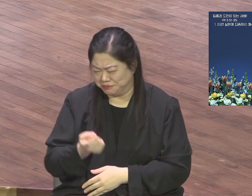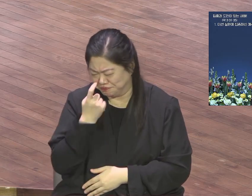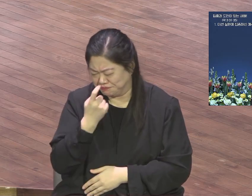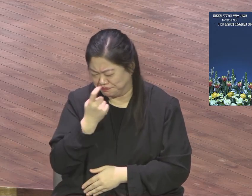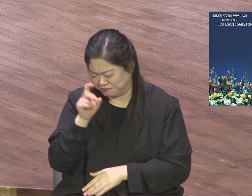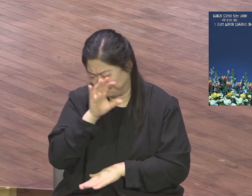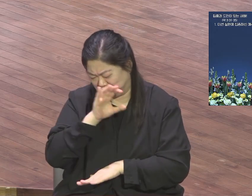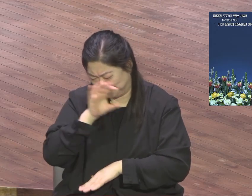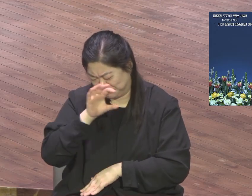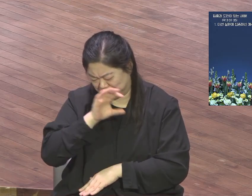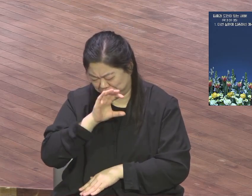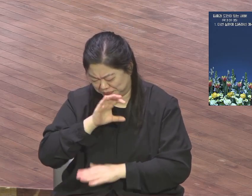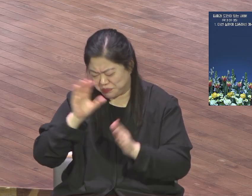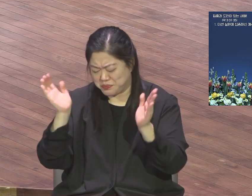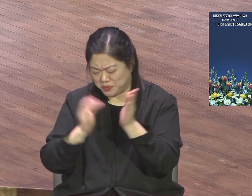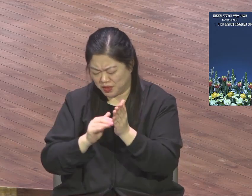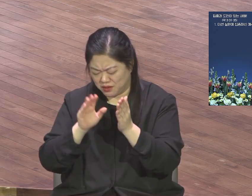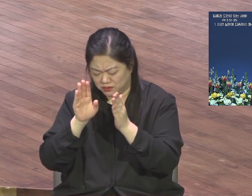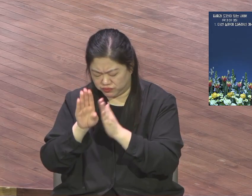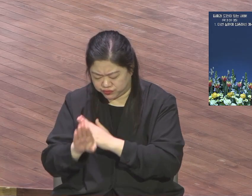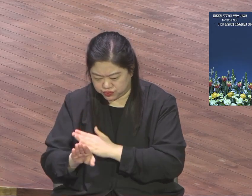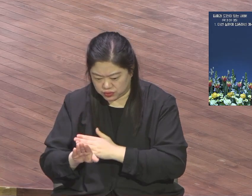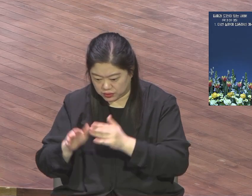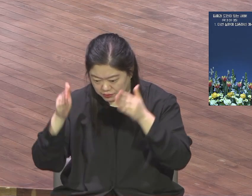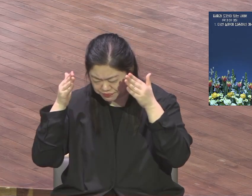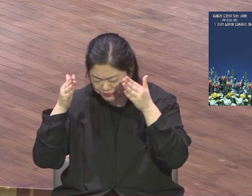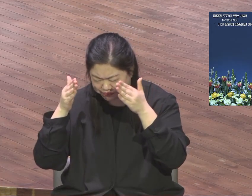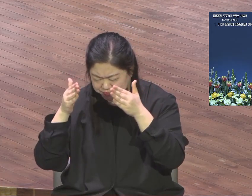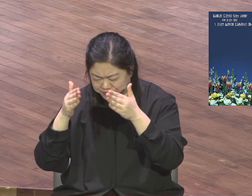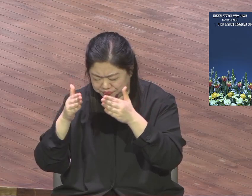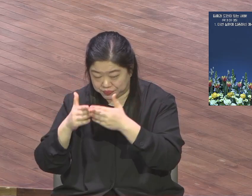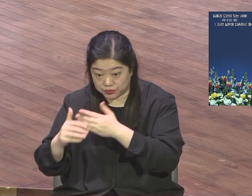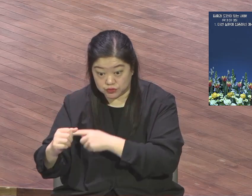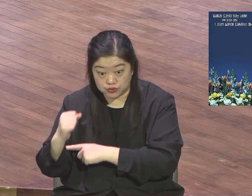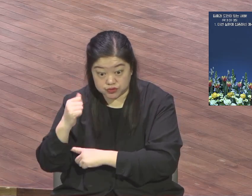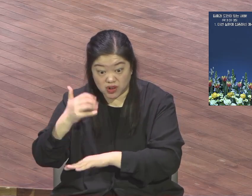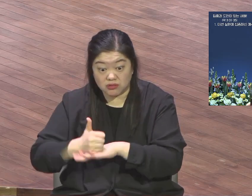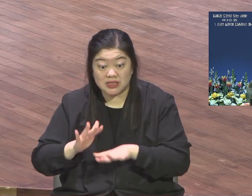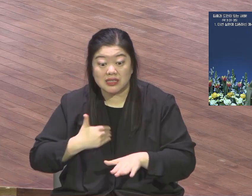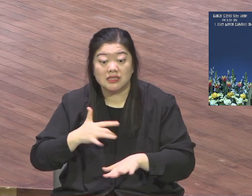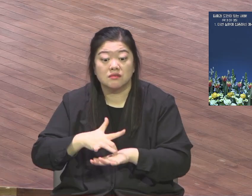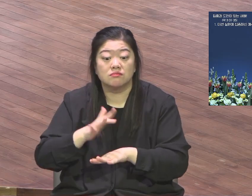얼렁뚱땅 대강 적당히 안 돼요. 끝장을 보는 끝까지 그냥